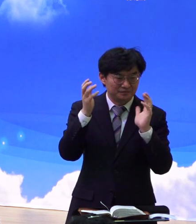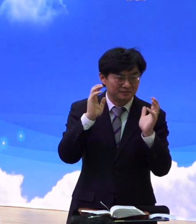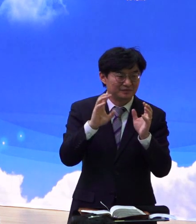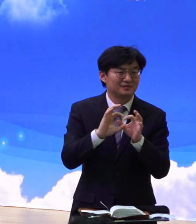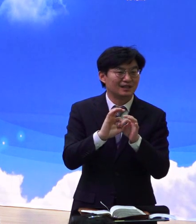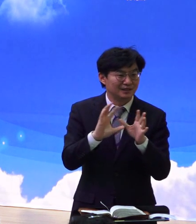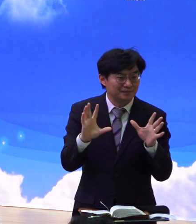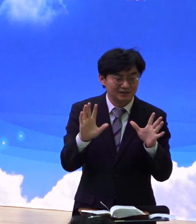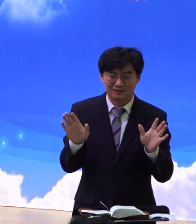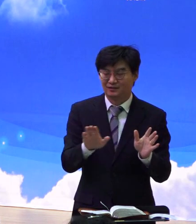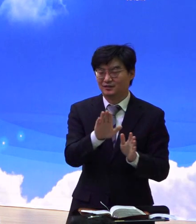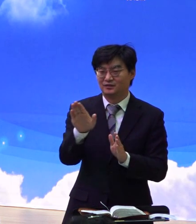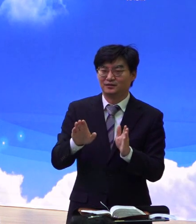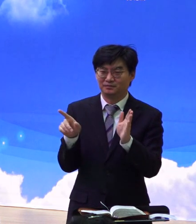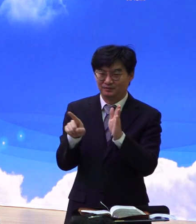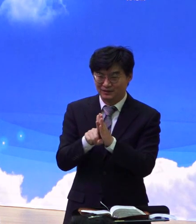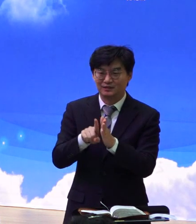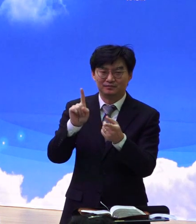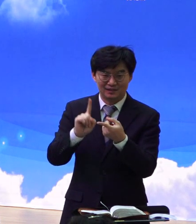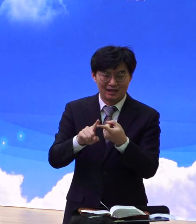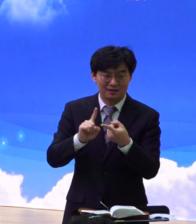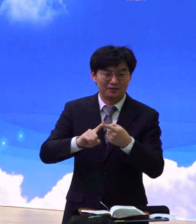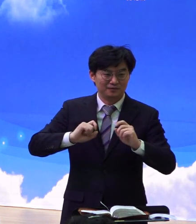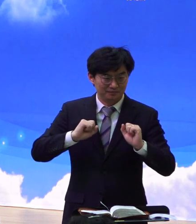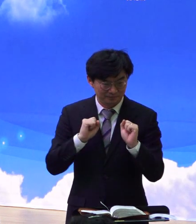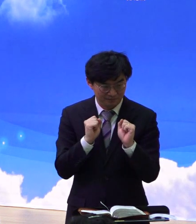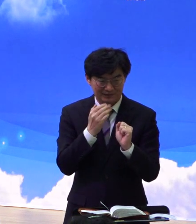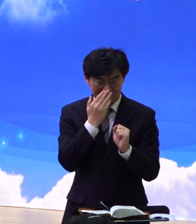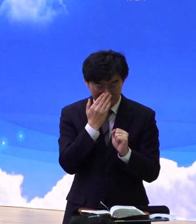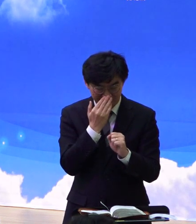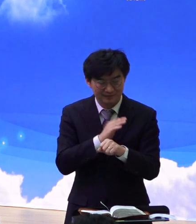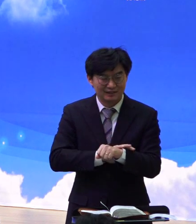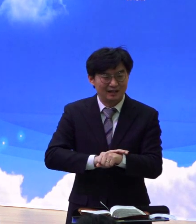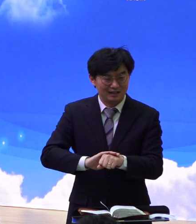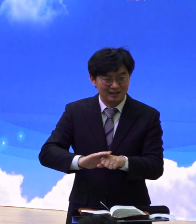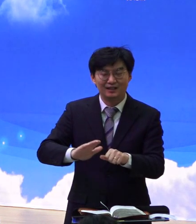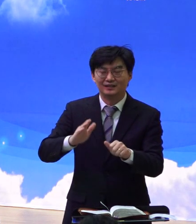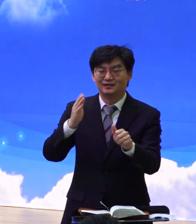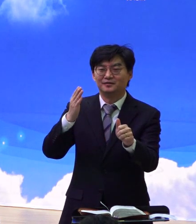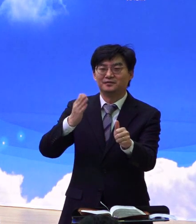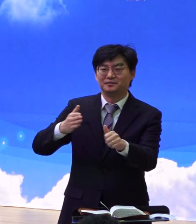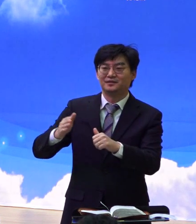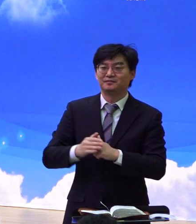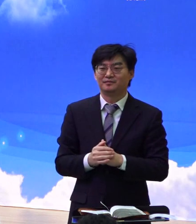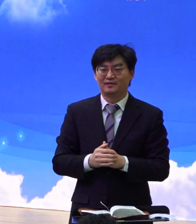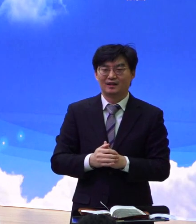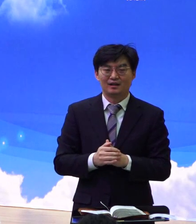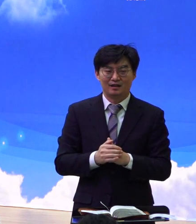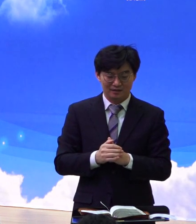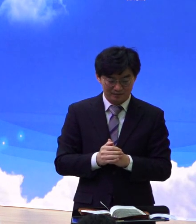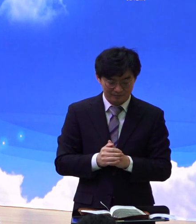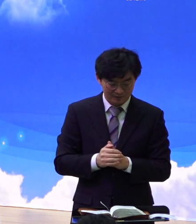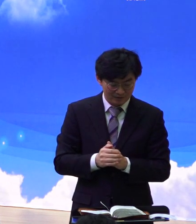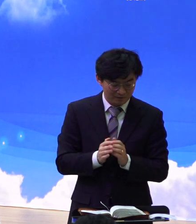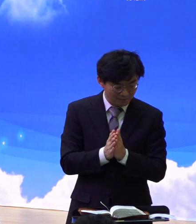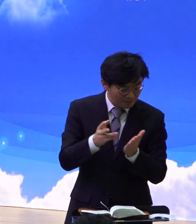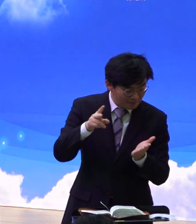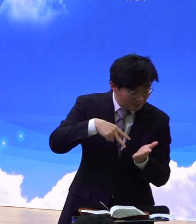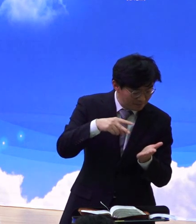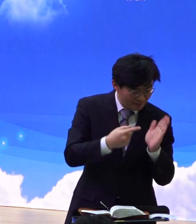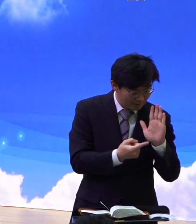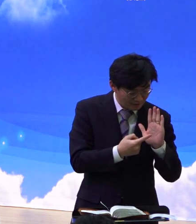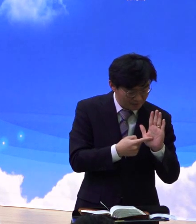걸 기억하면서 하루하루 순간순간 살아가시는 여러분 되시기를 바랍니다. 주보를 참고하시기 바랍니다.